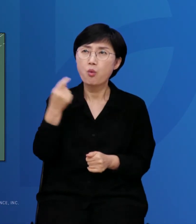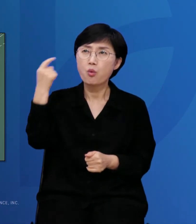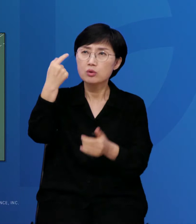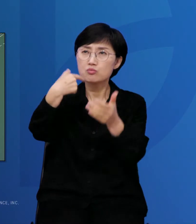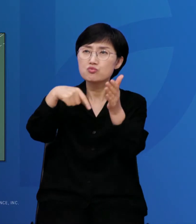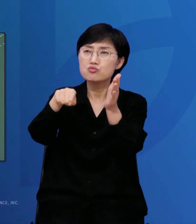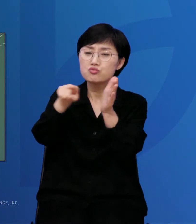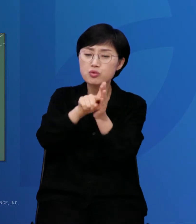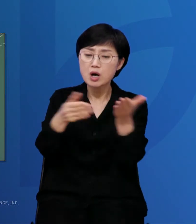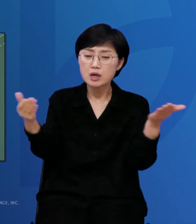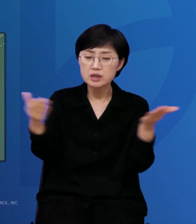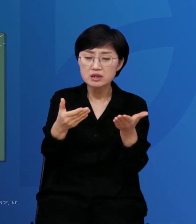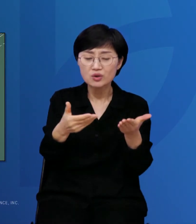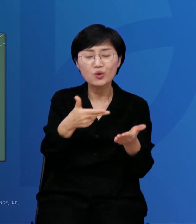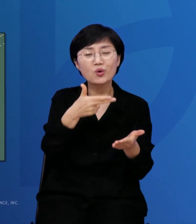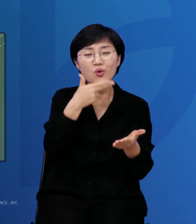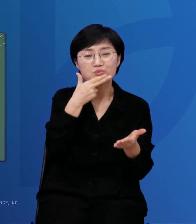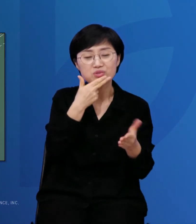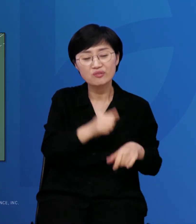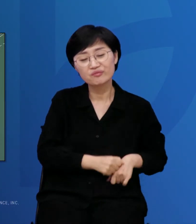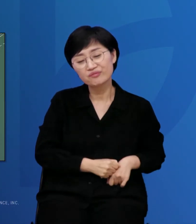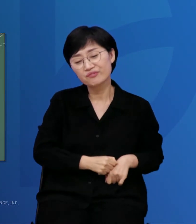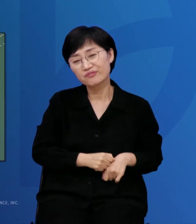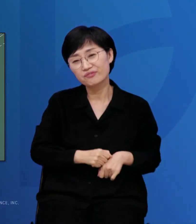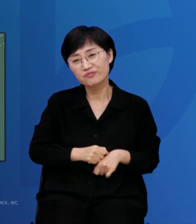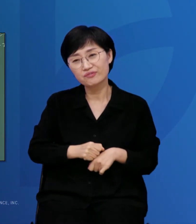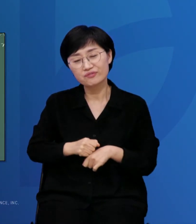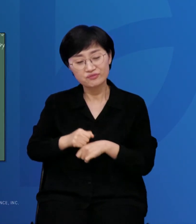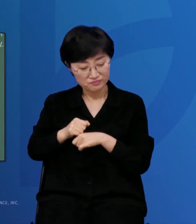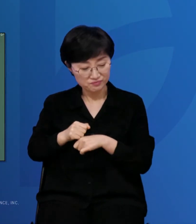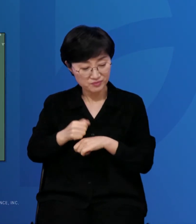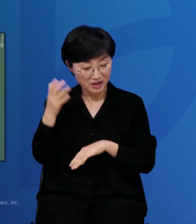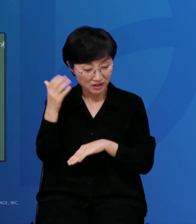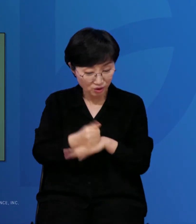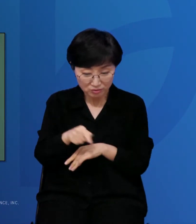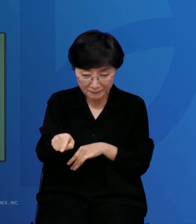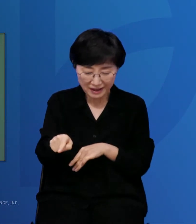하는 겁니다.이런 게 이렇게 마지막 때 들어와요.